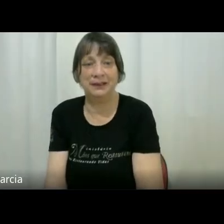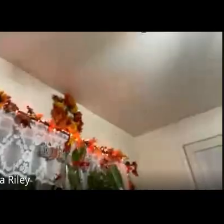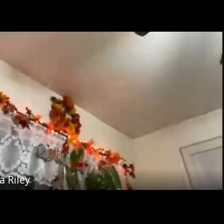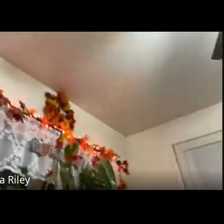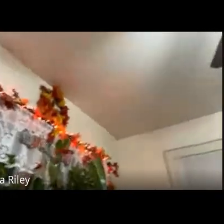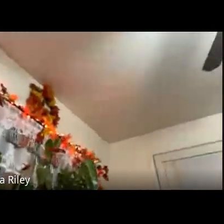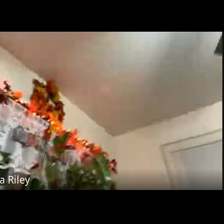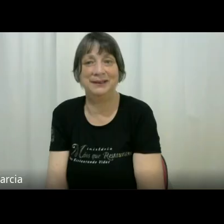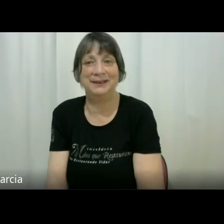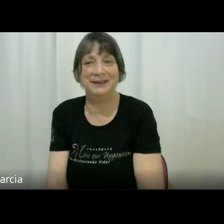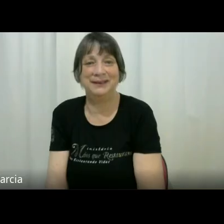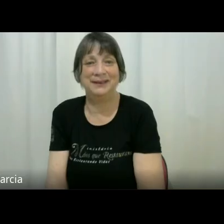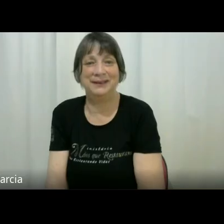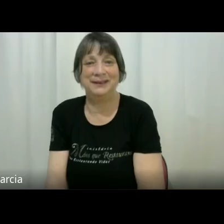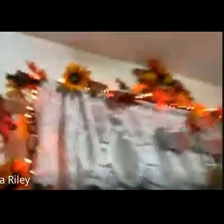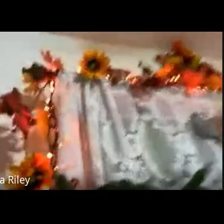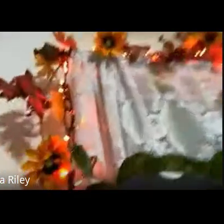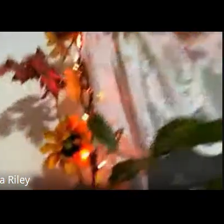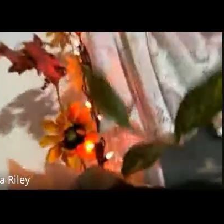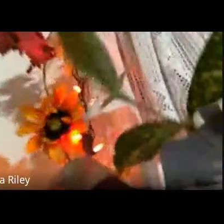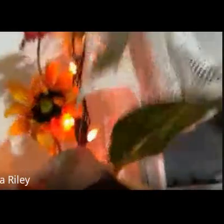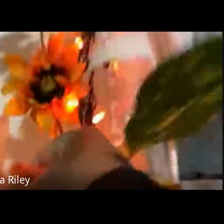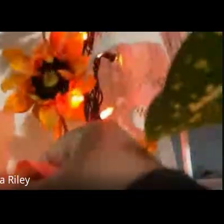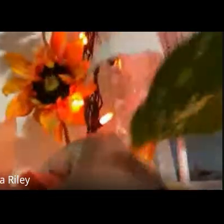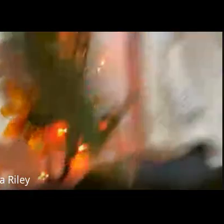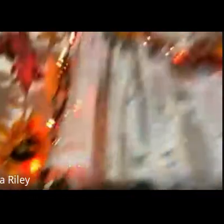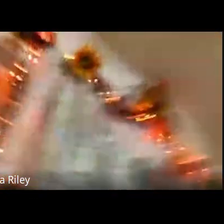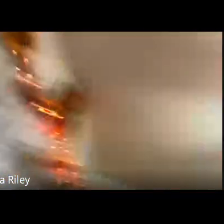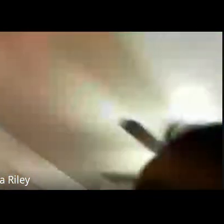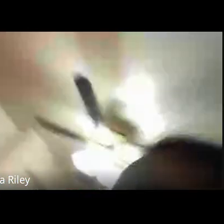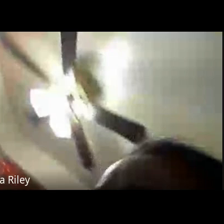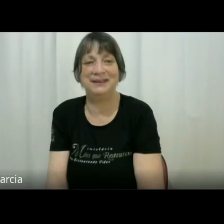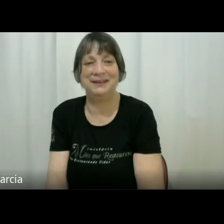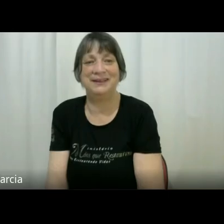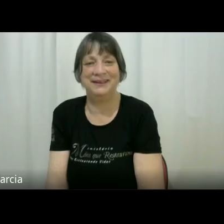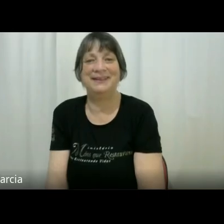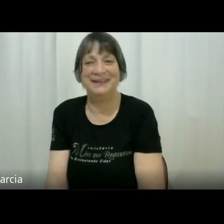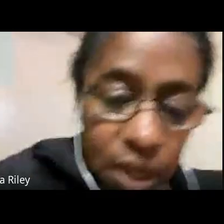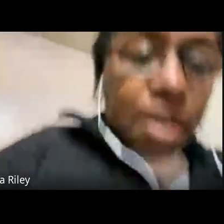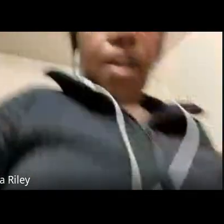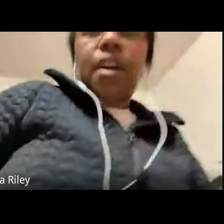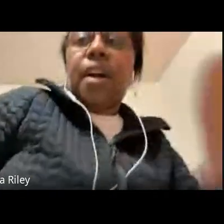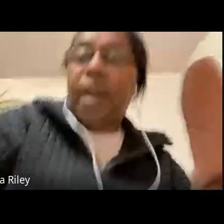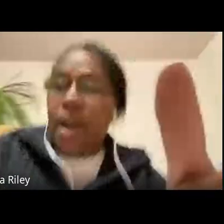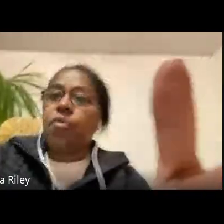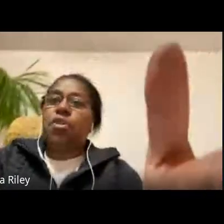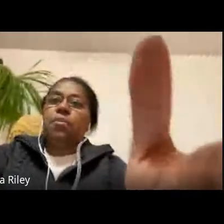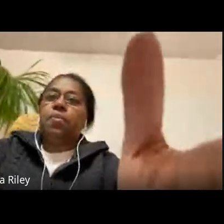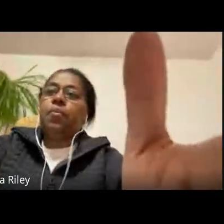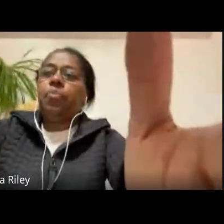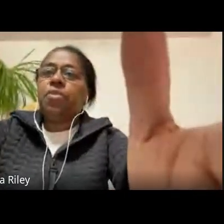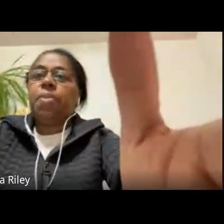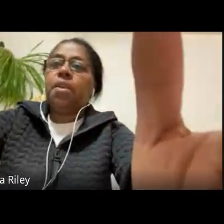aqui. Mas Aham. essas cores vivas Aham. é exatamente a cor que tem na